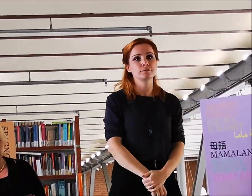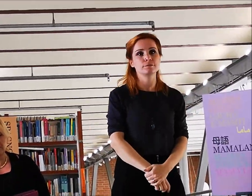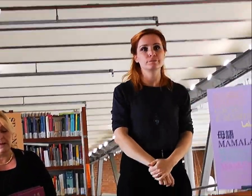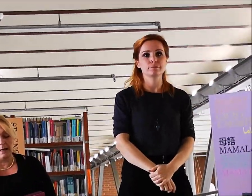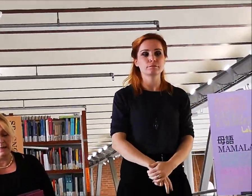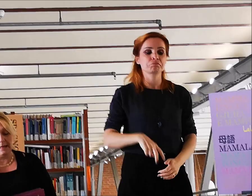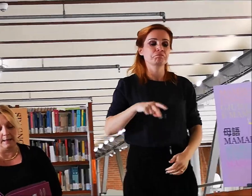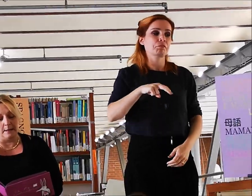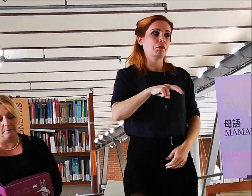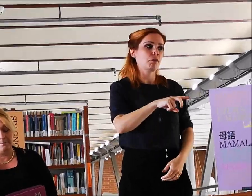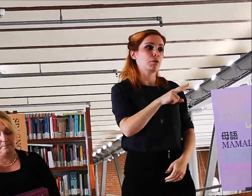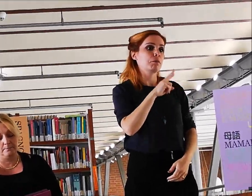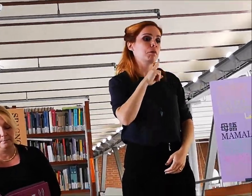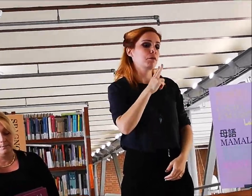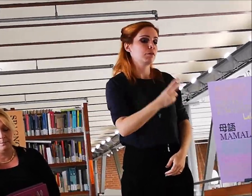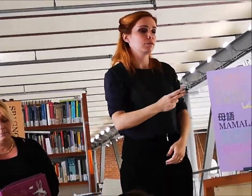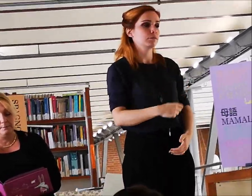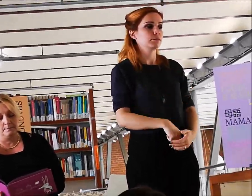La formica gli chiede: